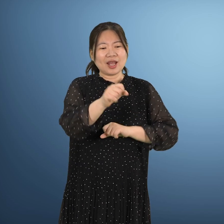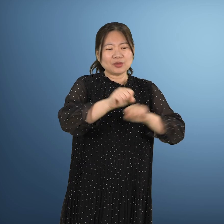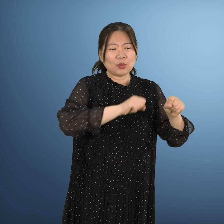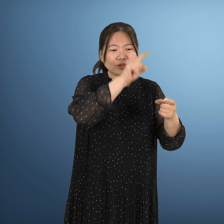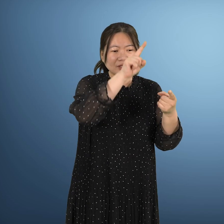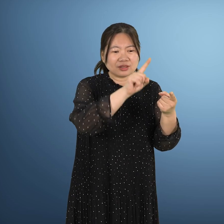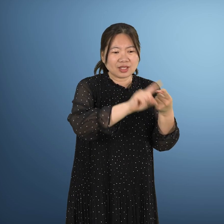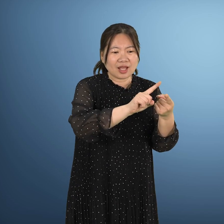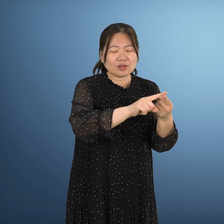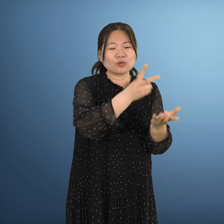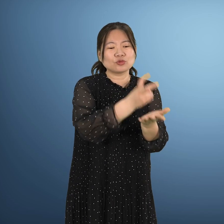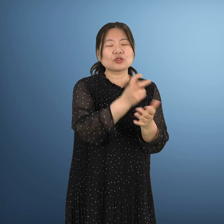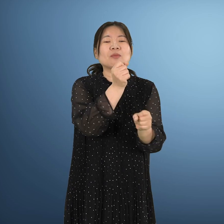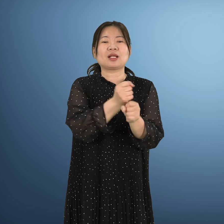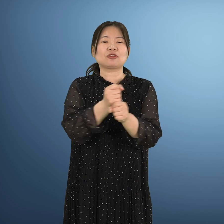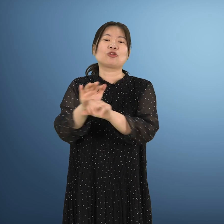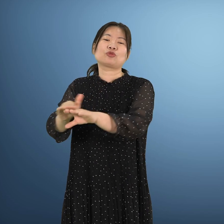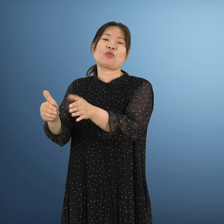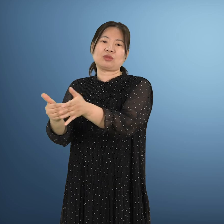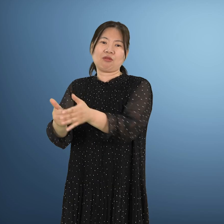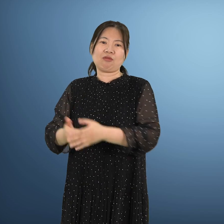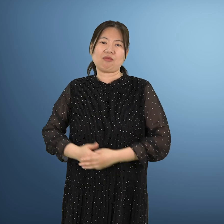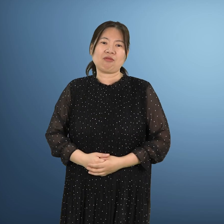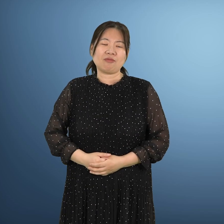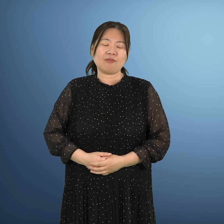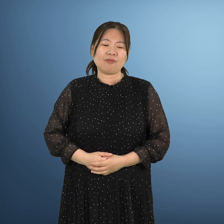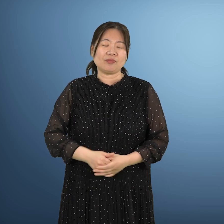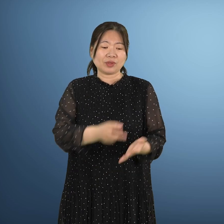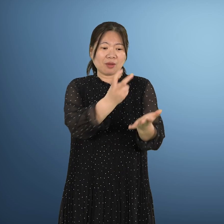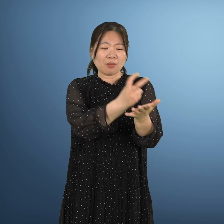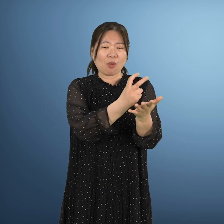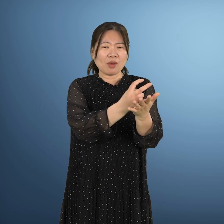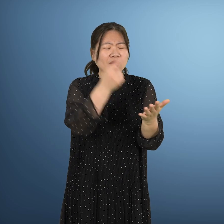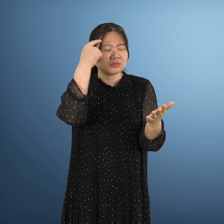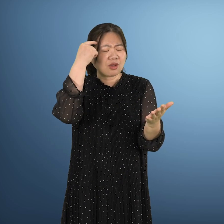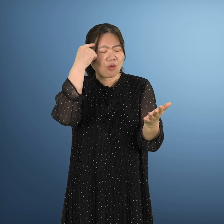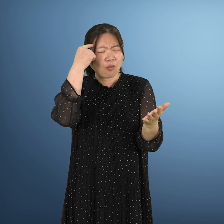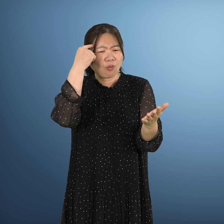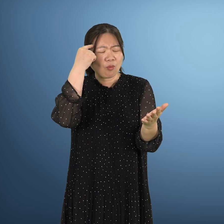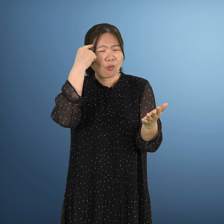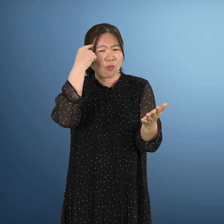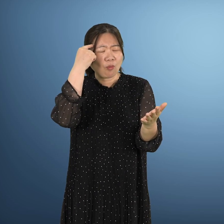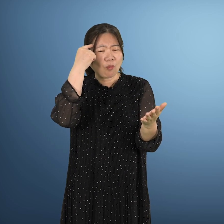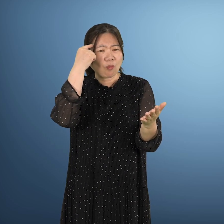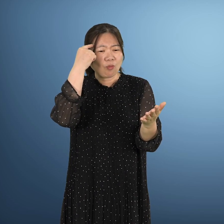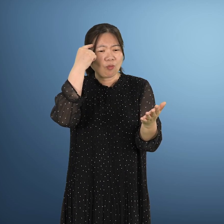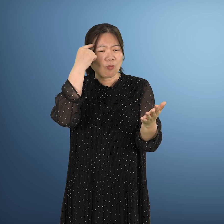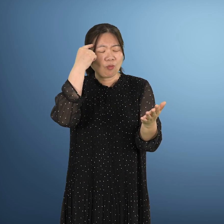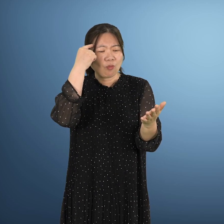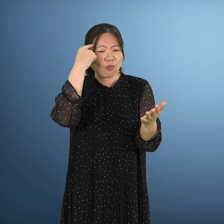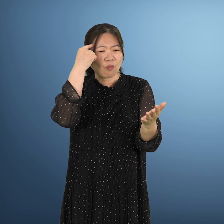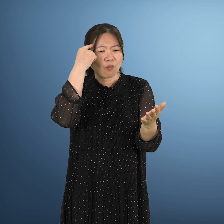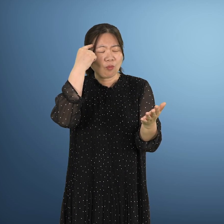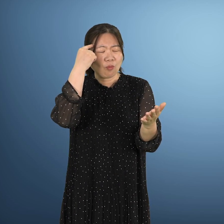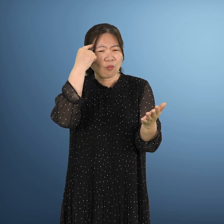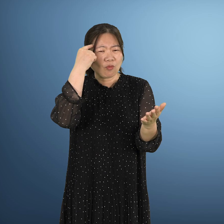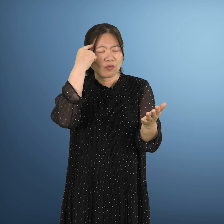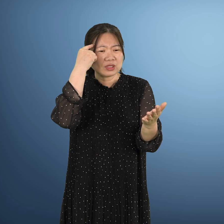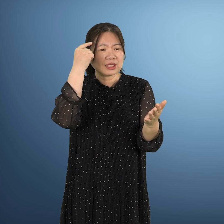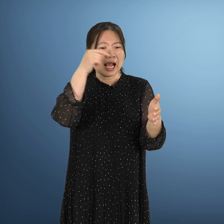이렇게 보복할 수 있고. 그러니까 이 법의 정신으로까지, 말씀의